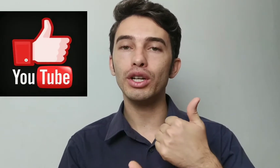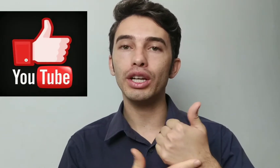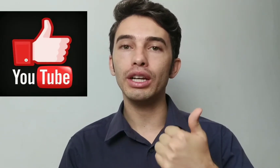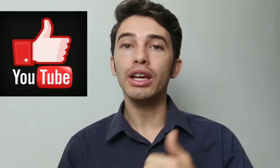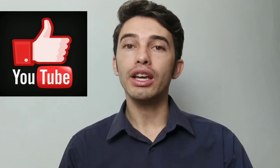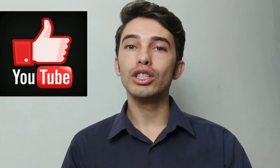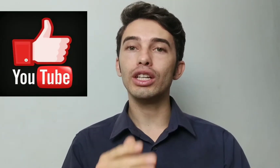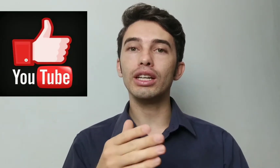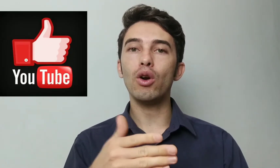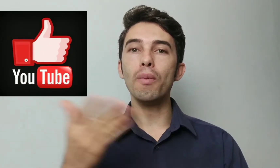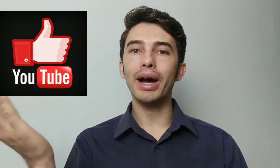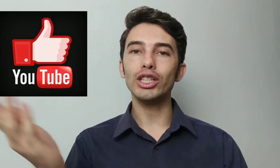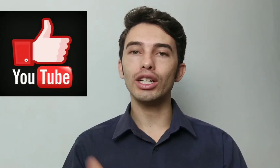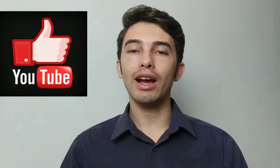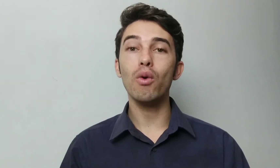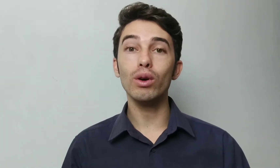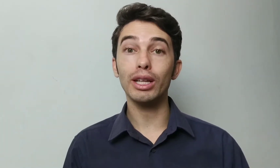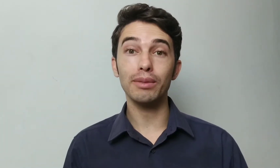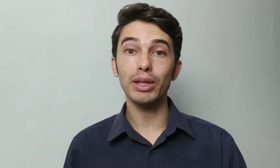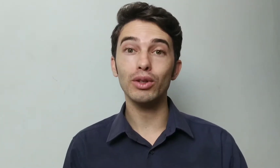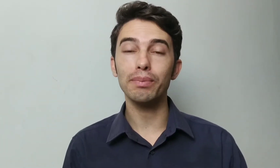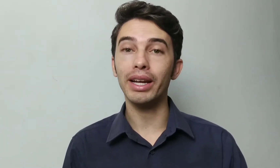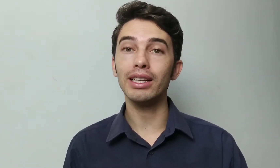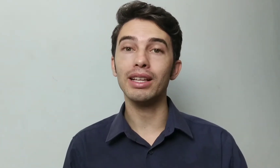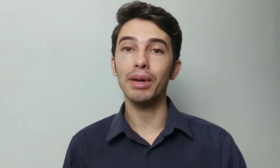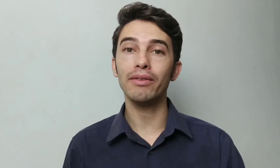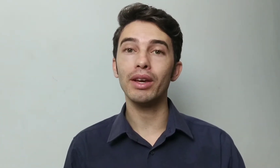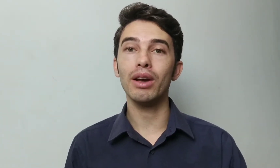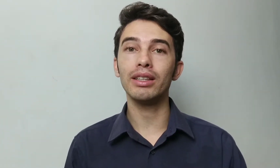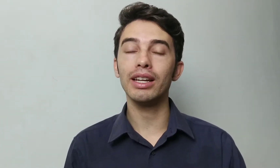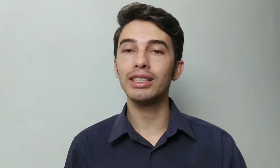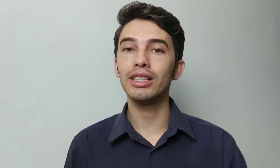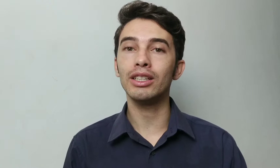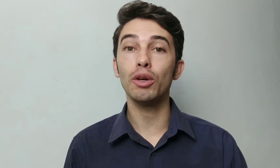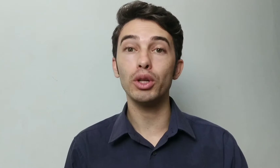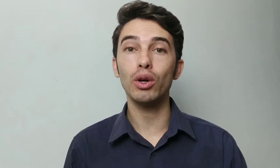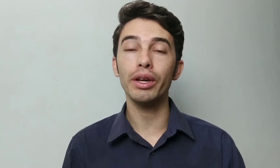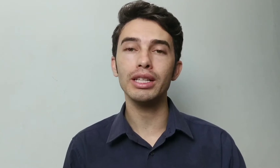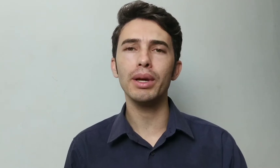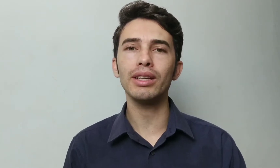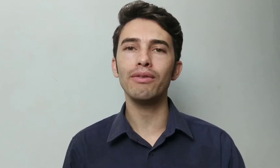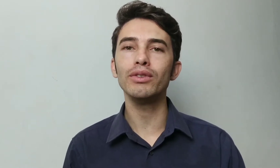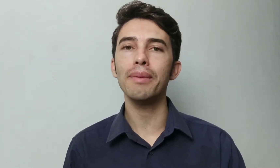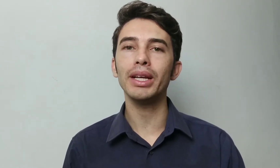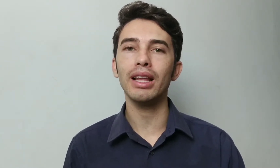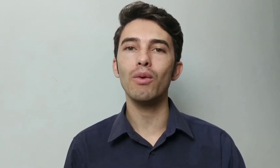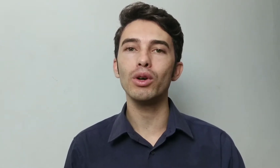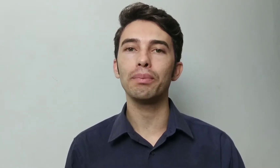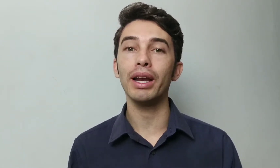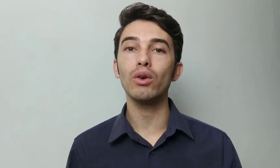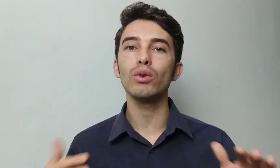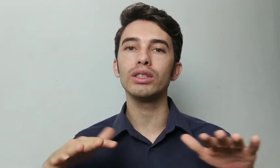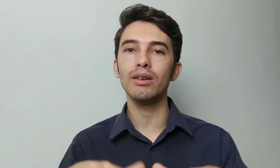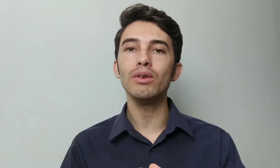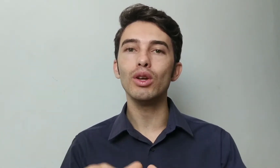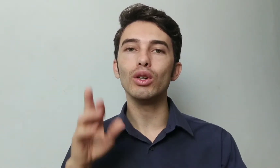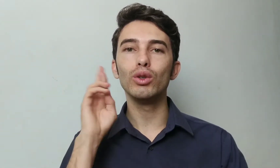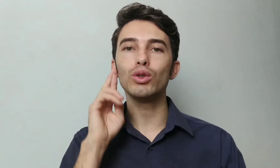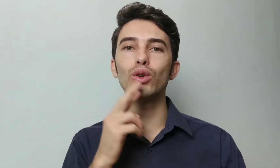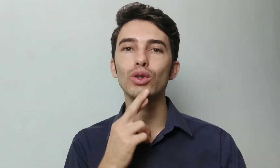curtir, de compartilhar com outras pessoas para que eles também venham a ter esse tipo de conhecimento que é fundamental hoje para a inclusão dos surdos na